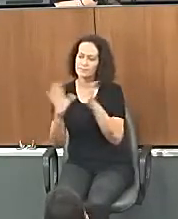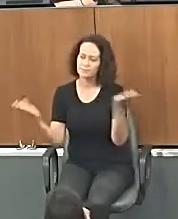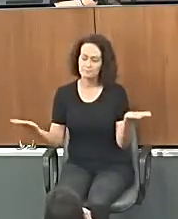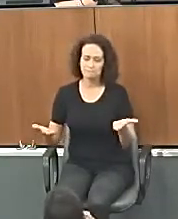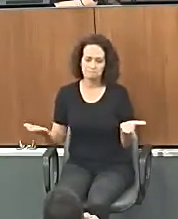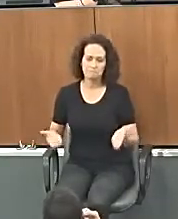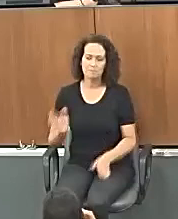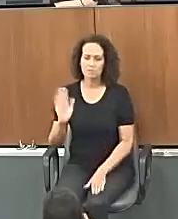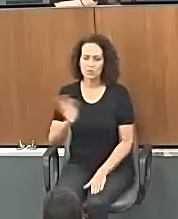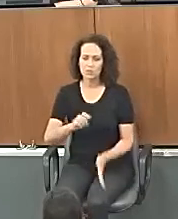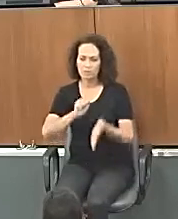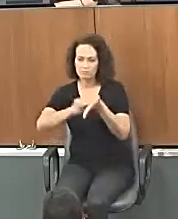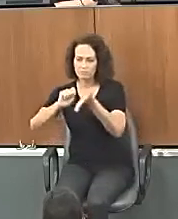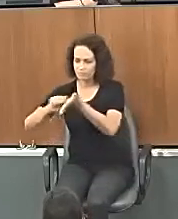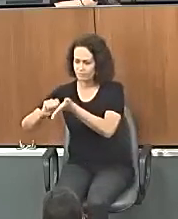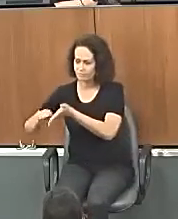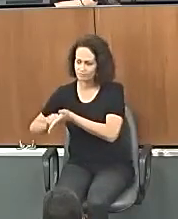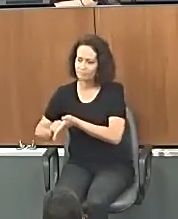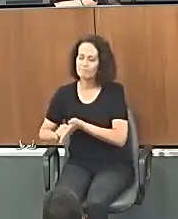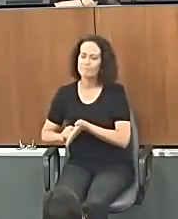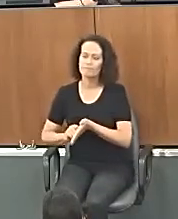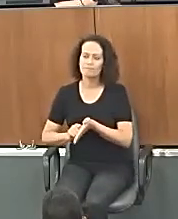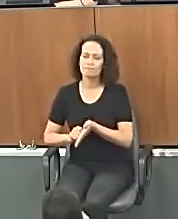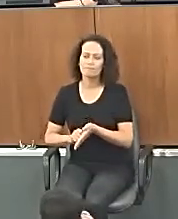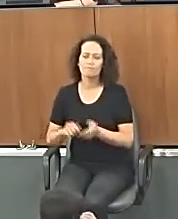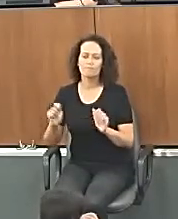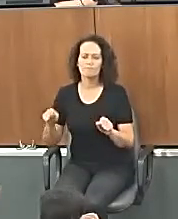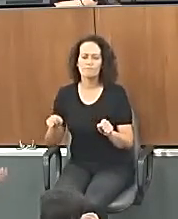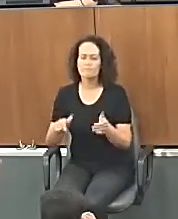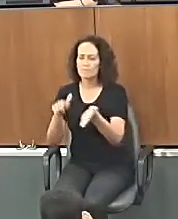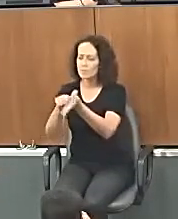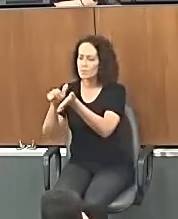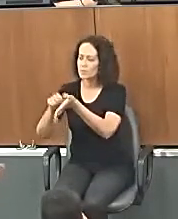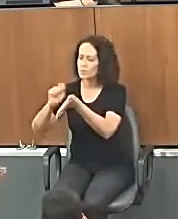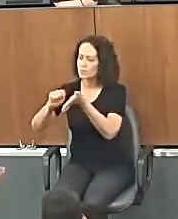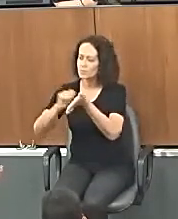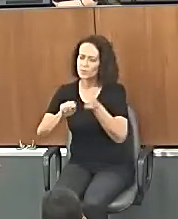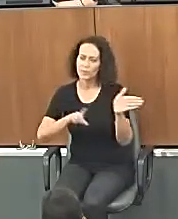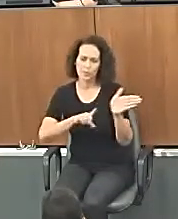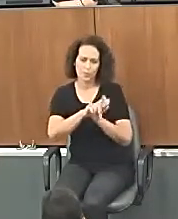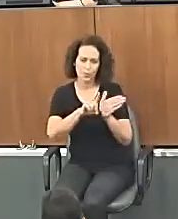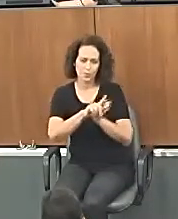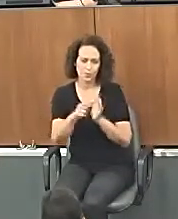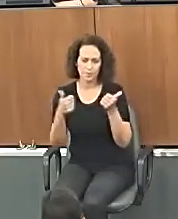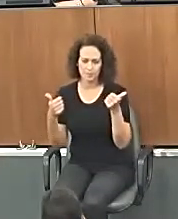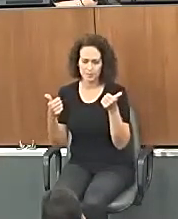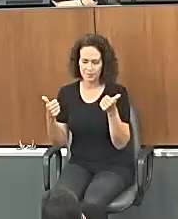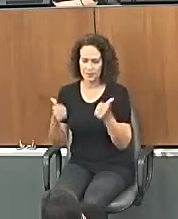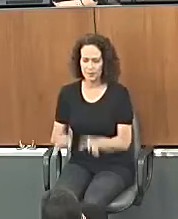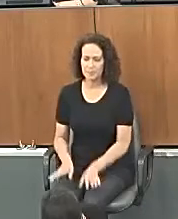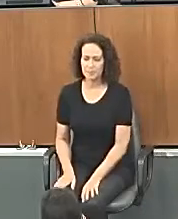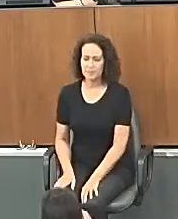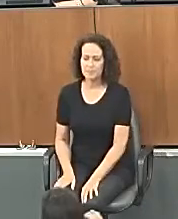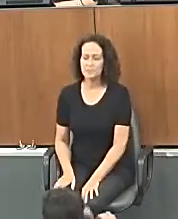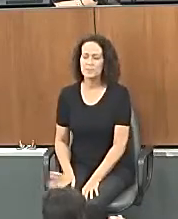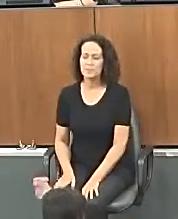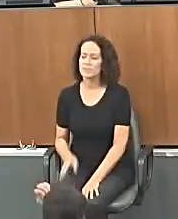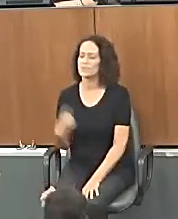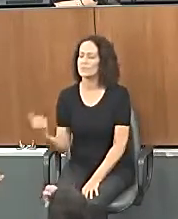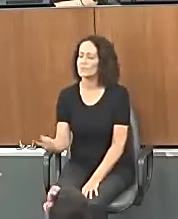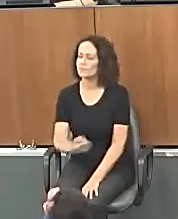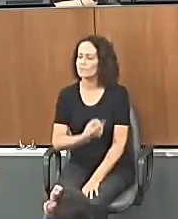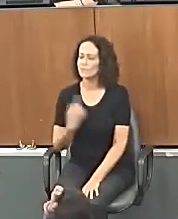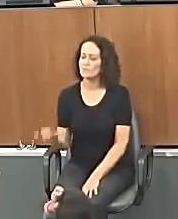anotado por favor tragam aqui para mesa eu acho de suma importância